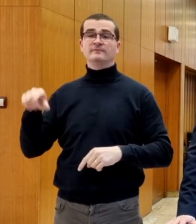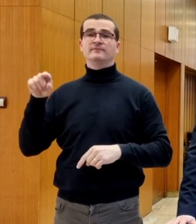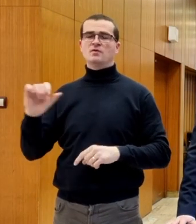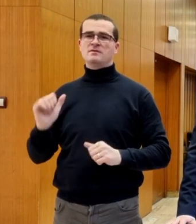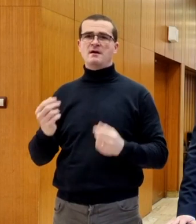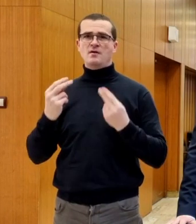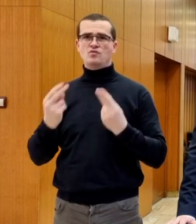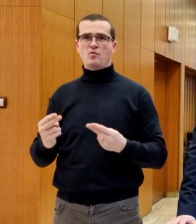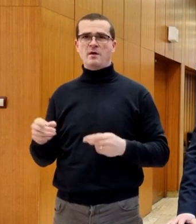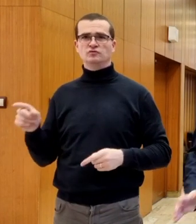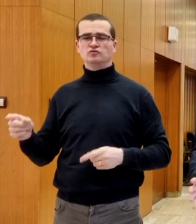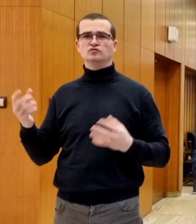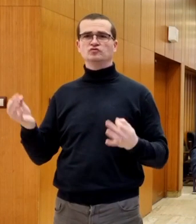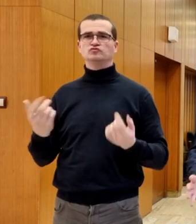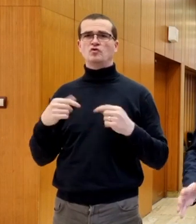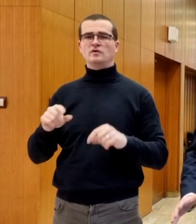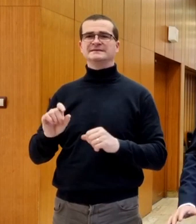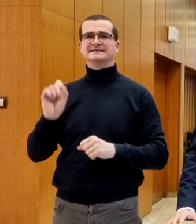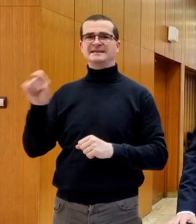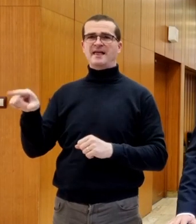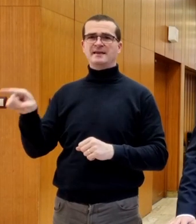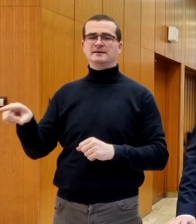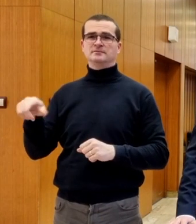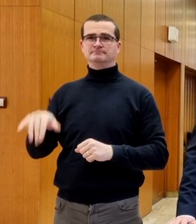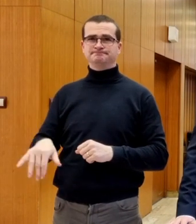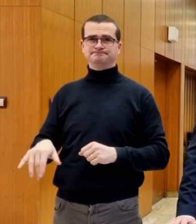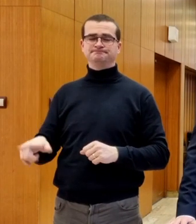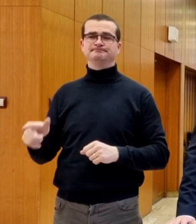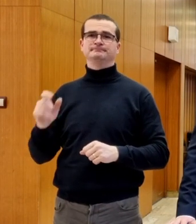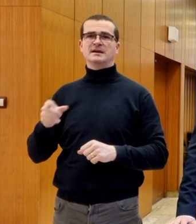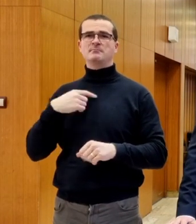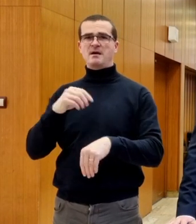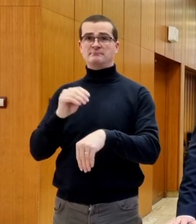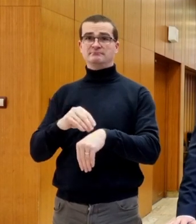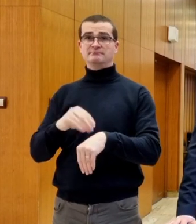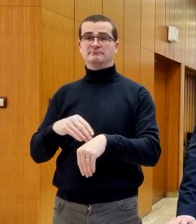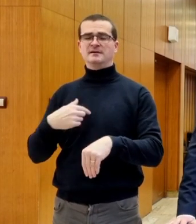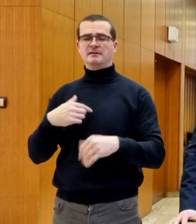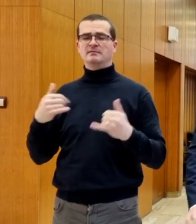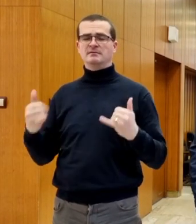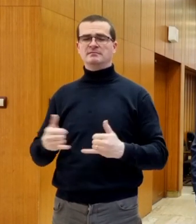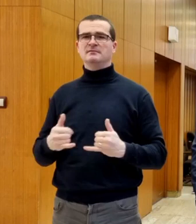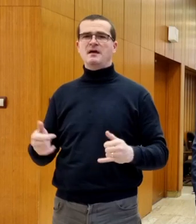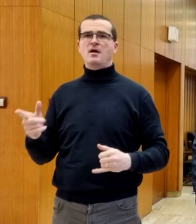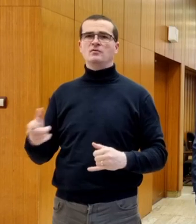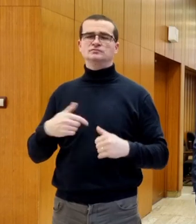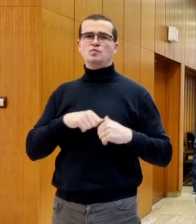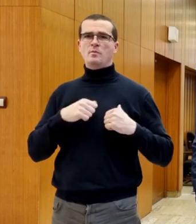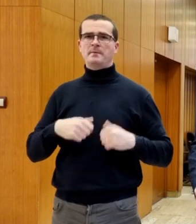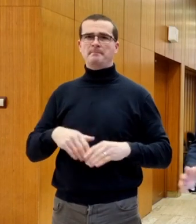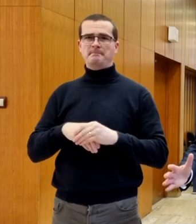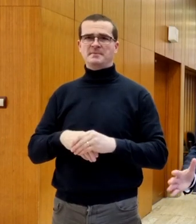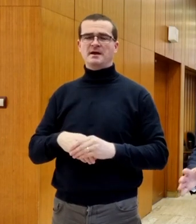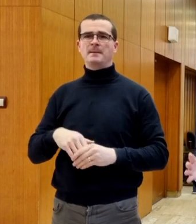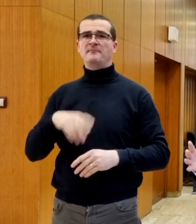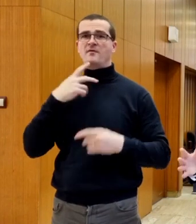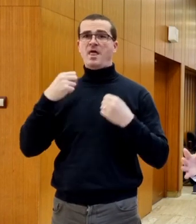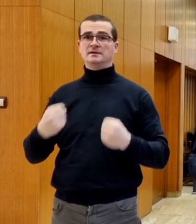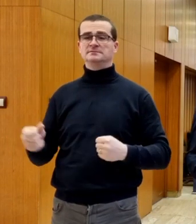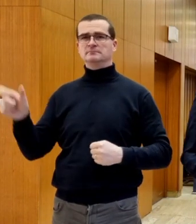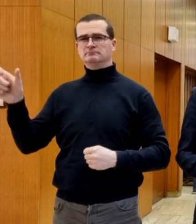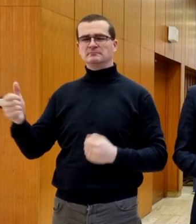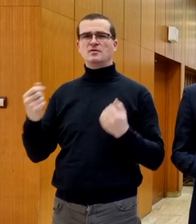to najdôležitejšie, čo z toho listu zaznelo a na čo treba poukázať. A ja mu v tom naozaj úprimne prajem veľa síl, pretože